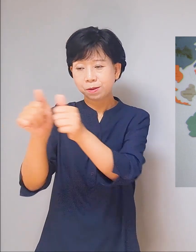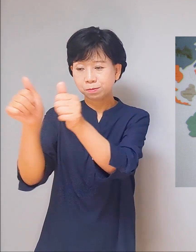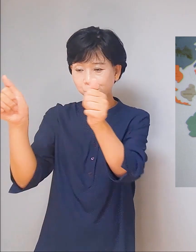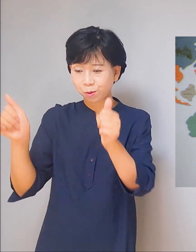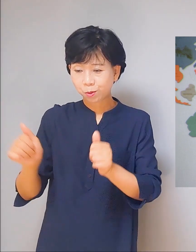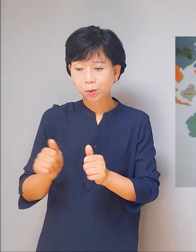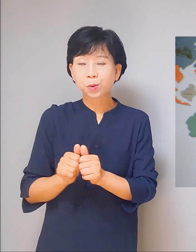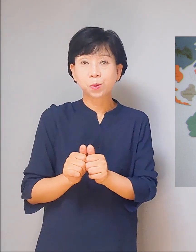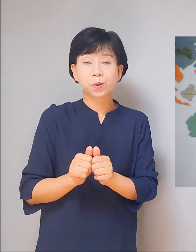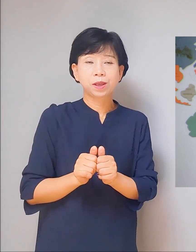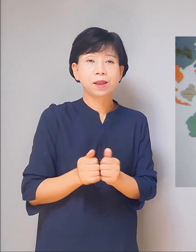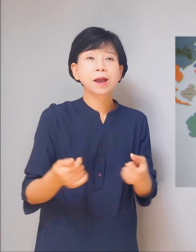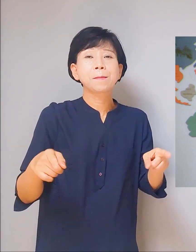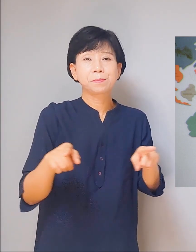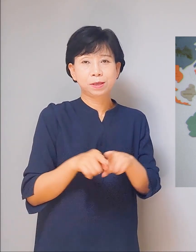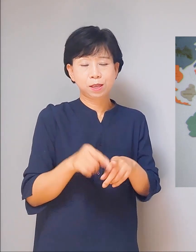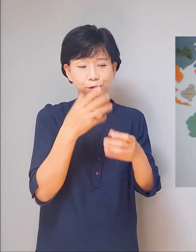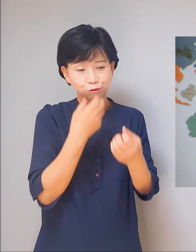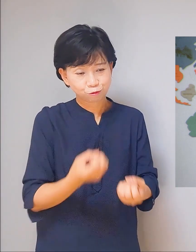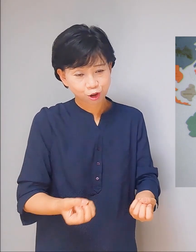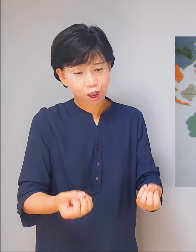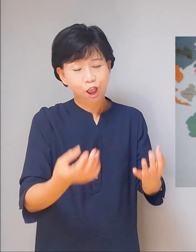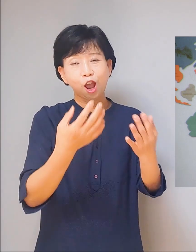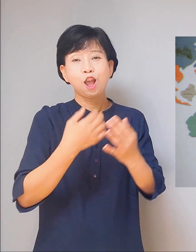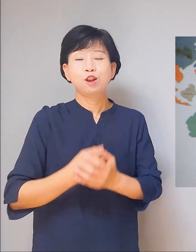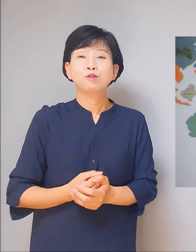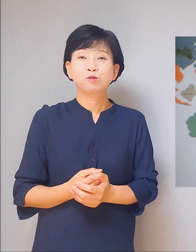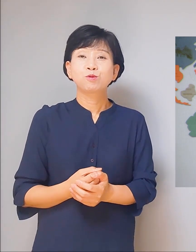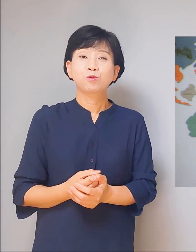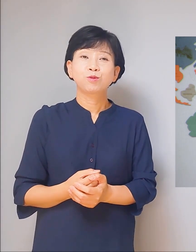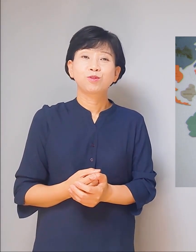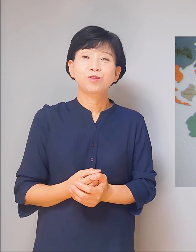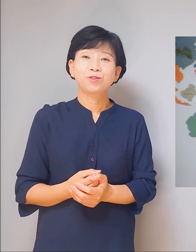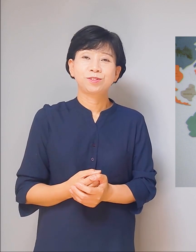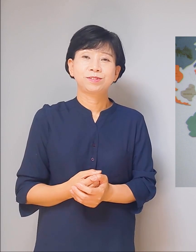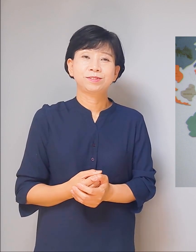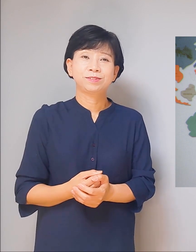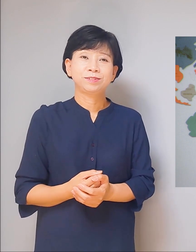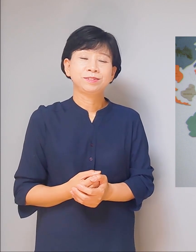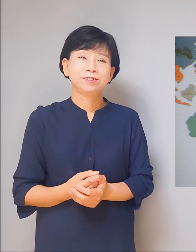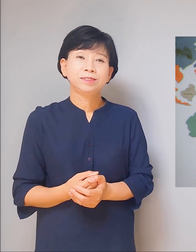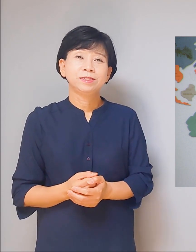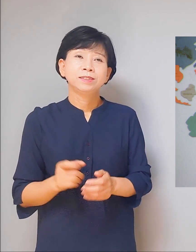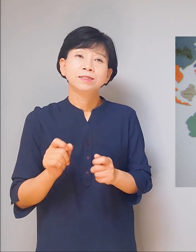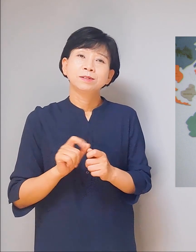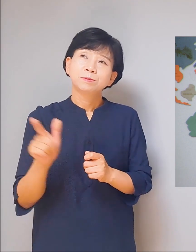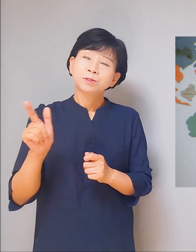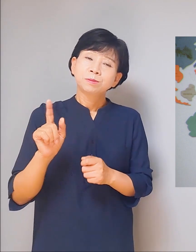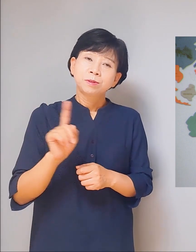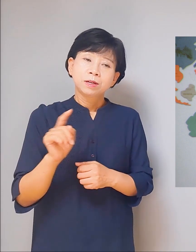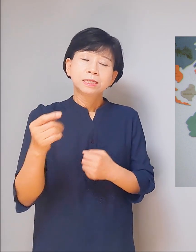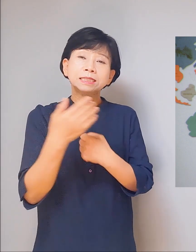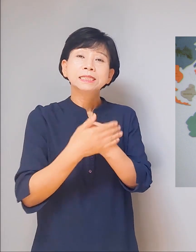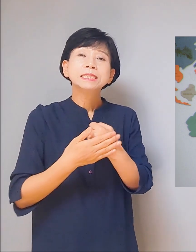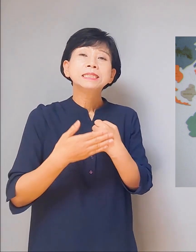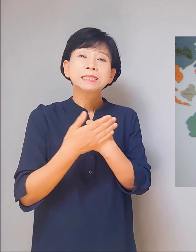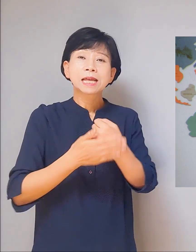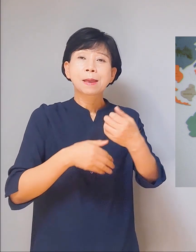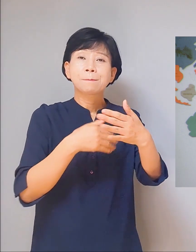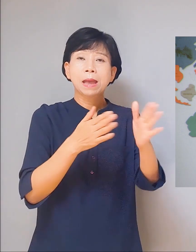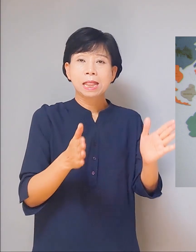주시고 그 다음에 이제 교회에서 우리 모든 성도들이 지금 대부분 하신 걸로 알고 있는데 은혜반이